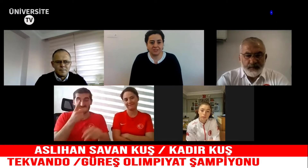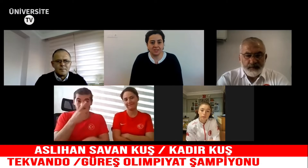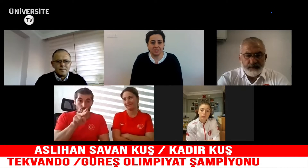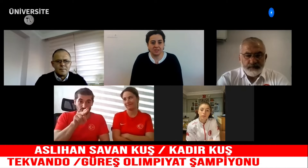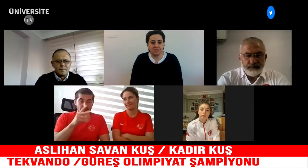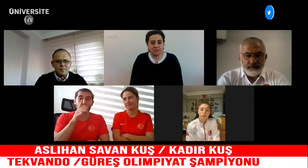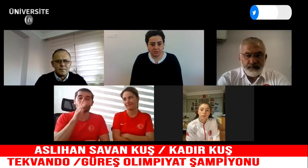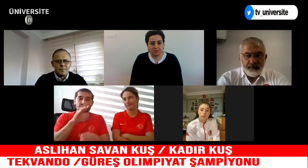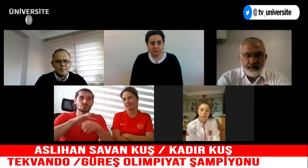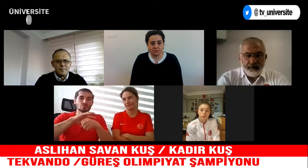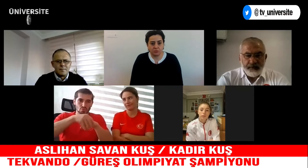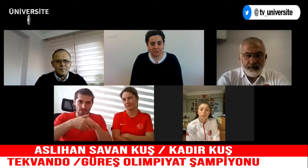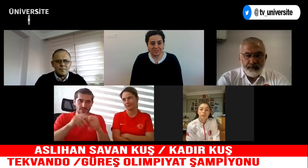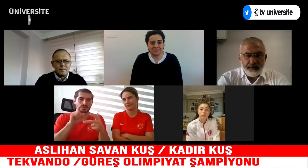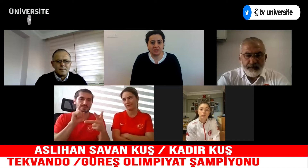2012'de